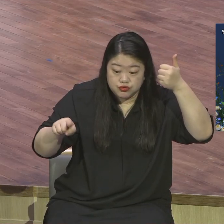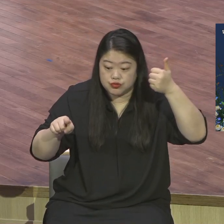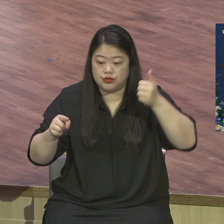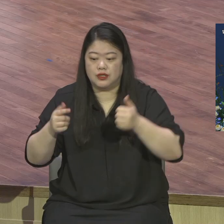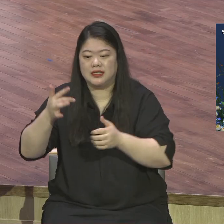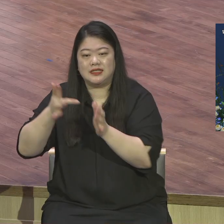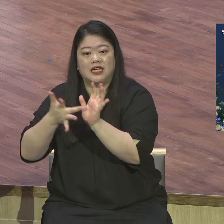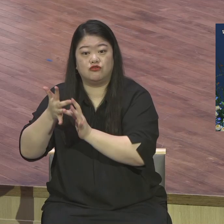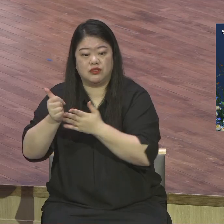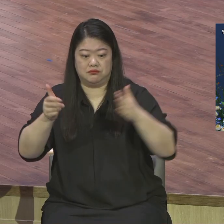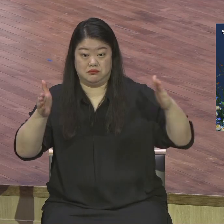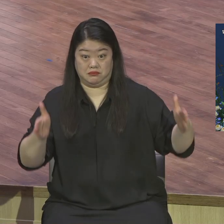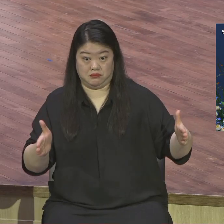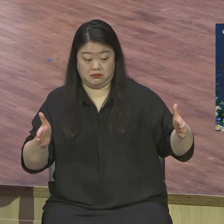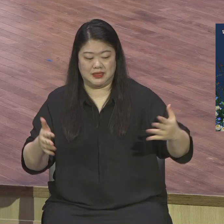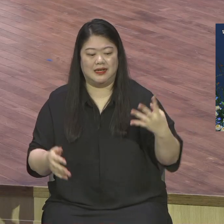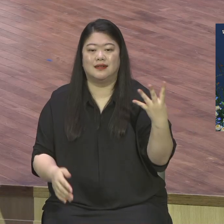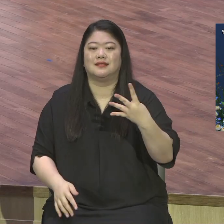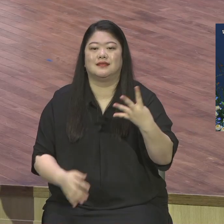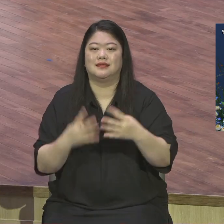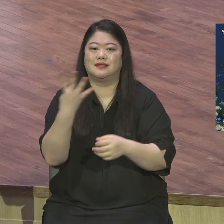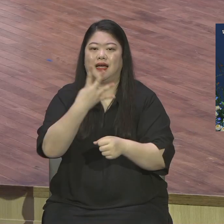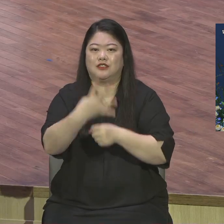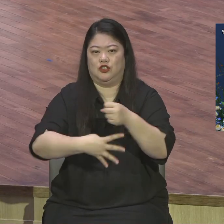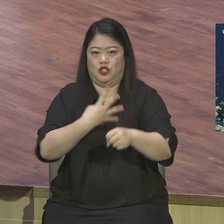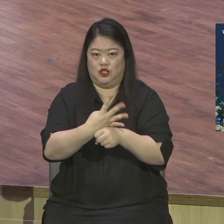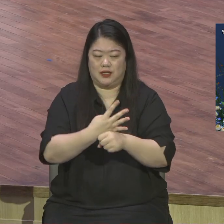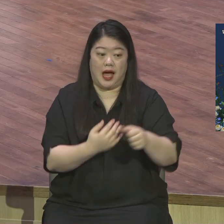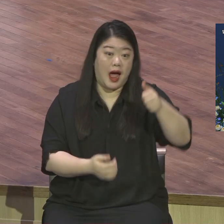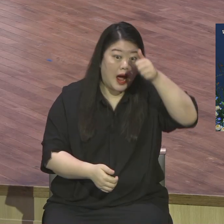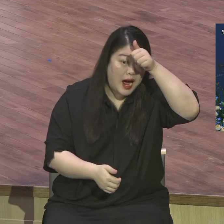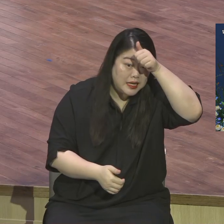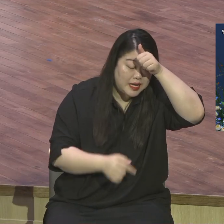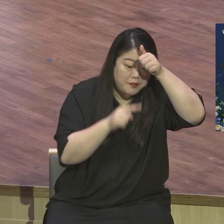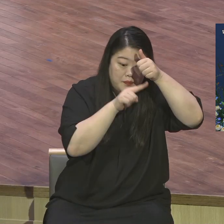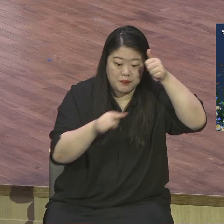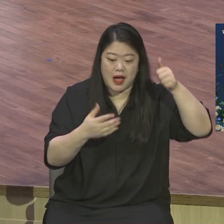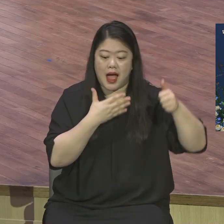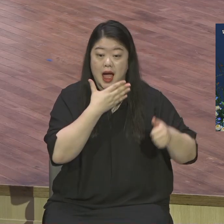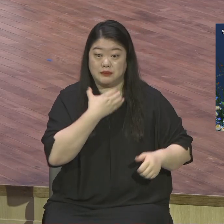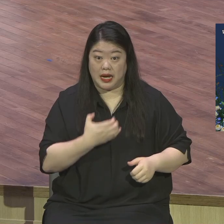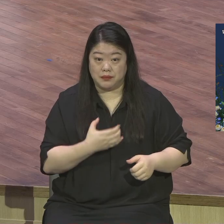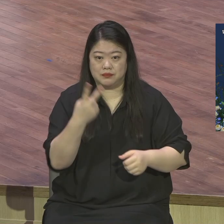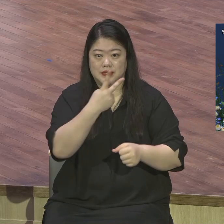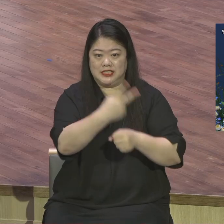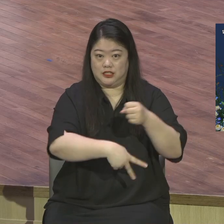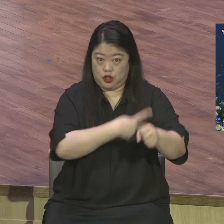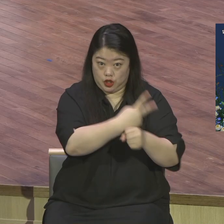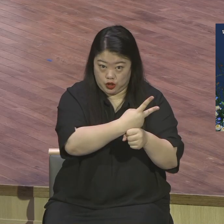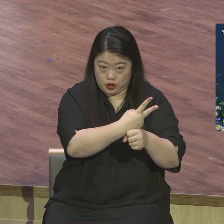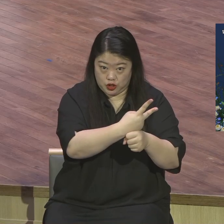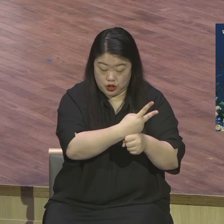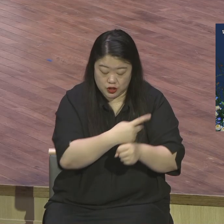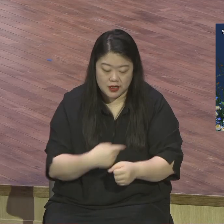4천년입니다. 아담, 아브람 2천, 아브람 예수님 2천 그리고 이제